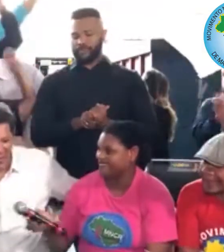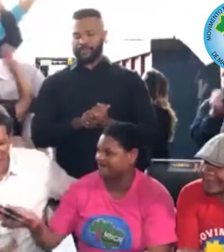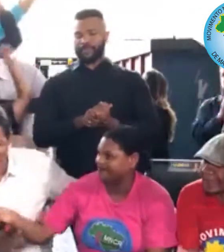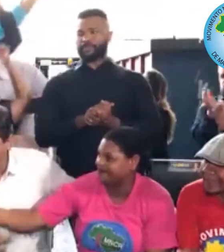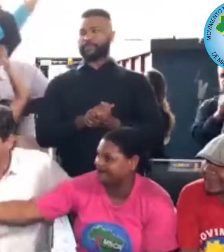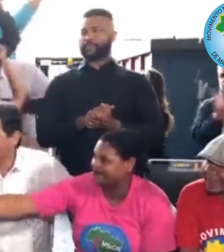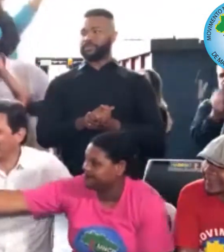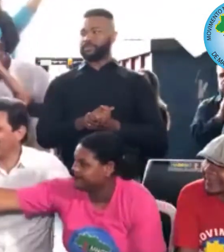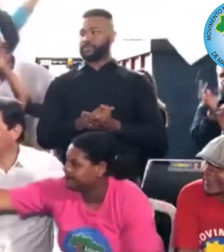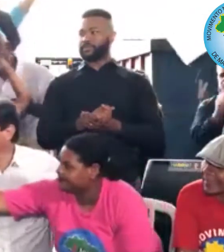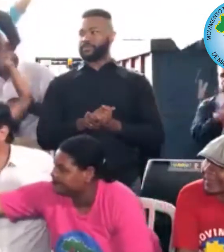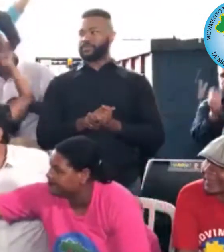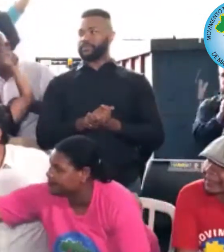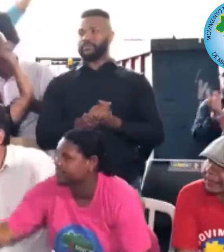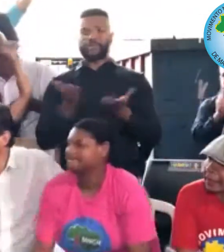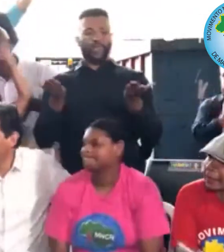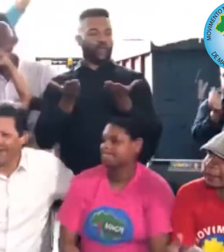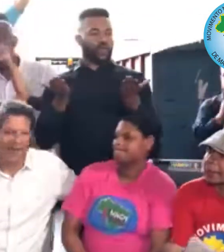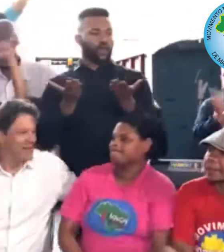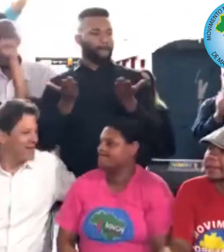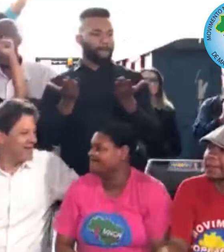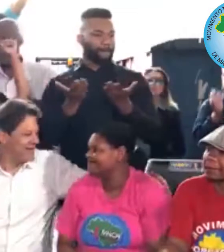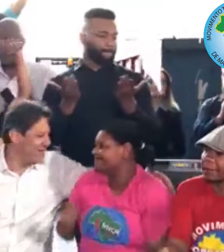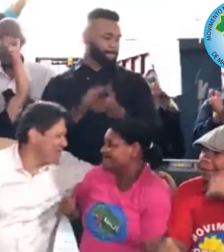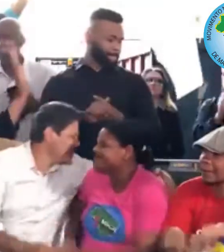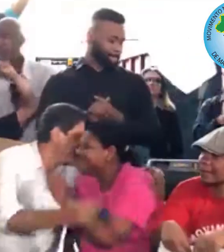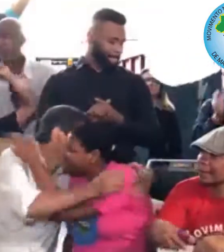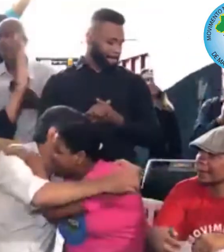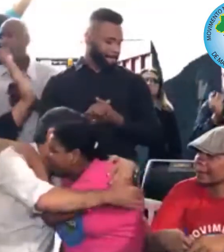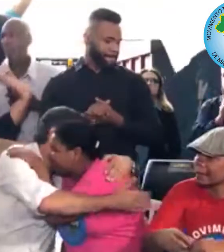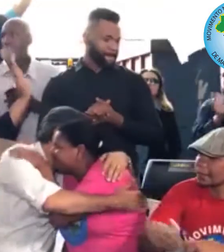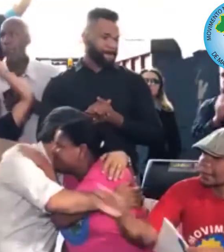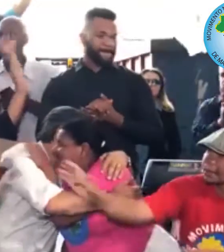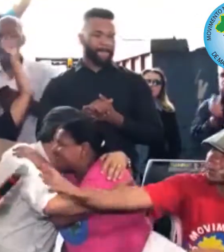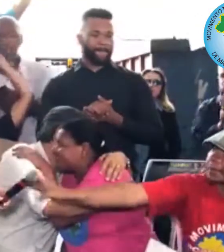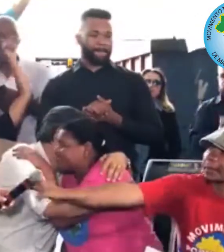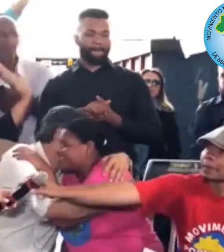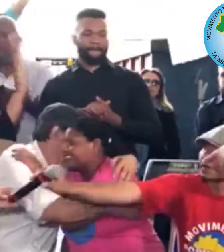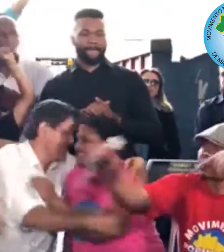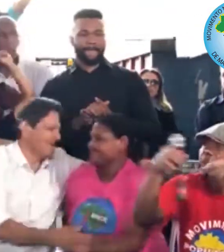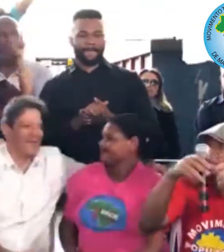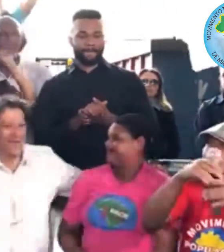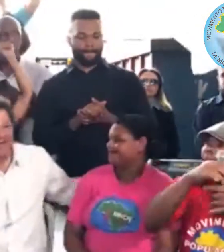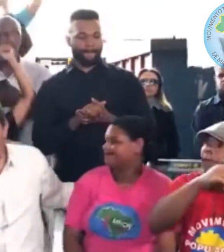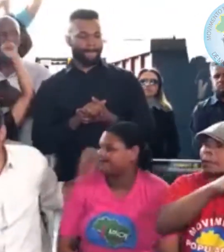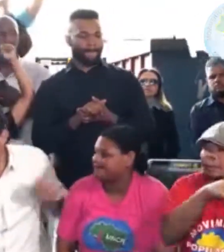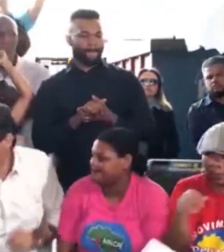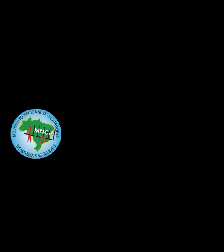É isso aí. Vamos passar a palavra. Música.